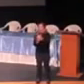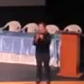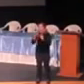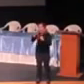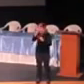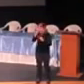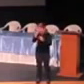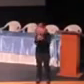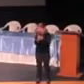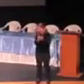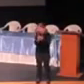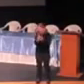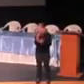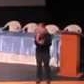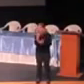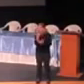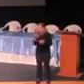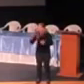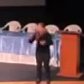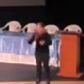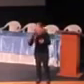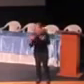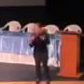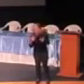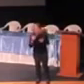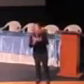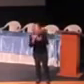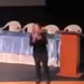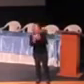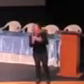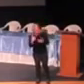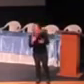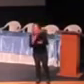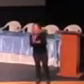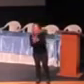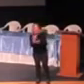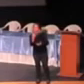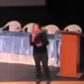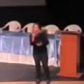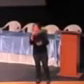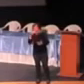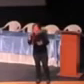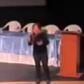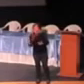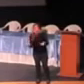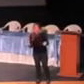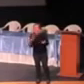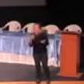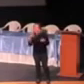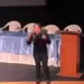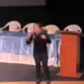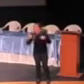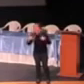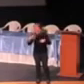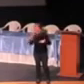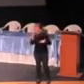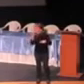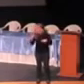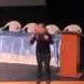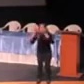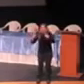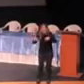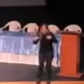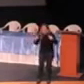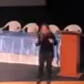Parece que elas recebem amor, aquela carência, doentia, pelo lado ruim da